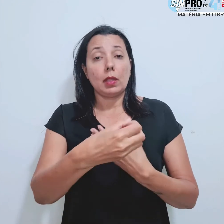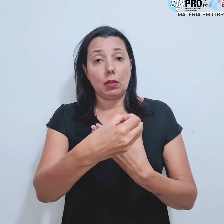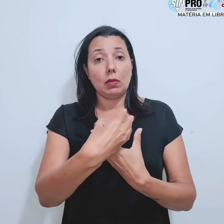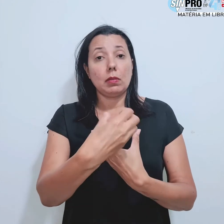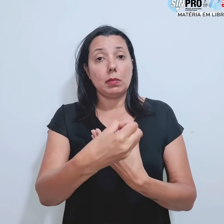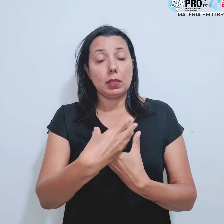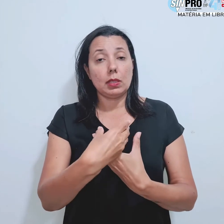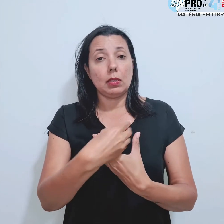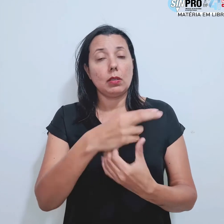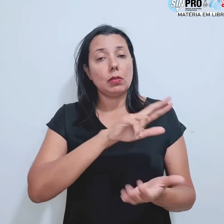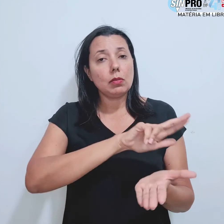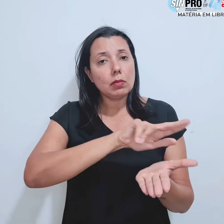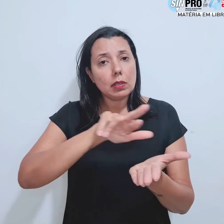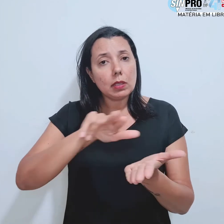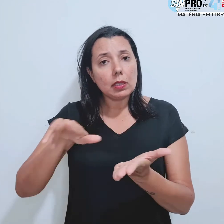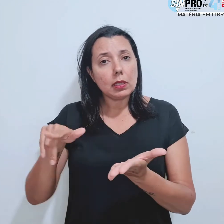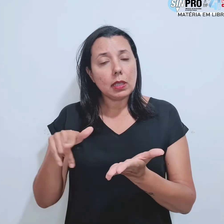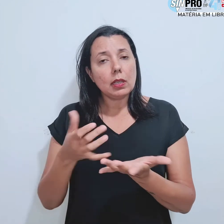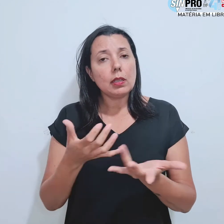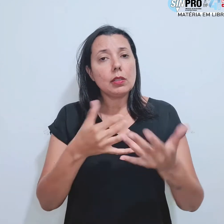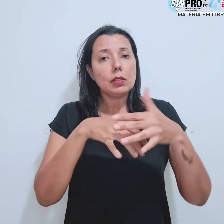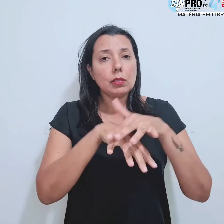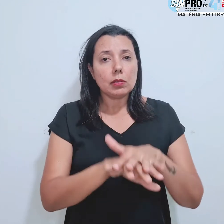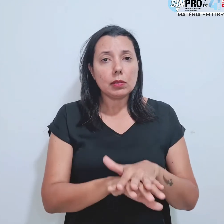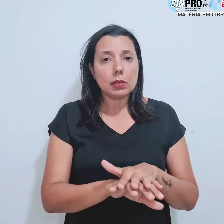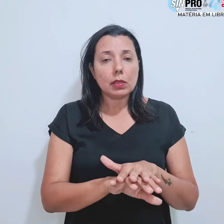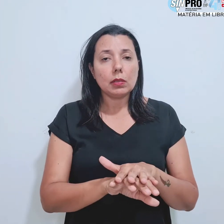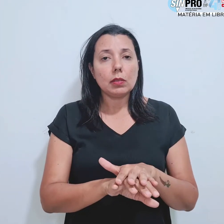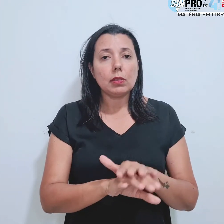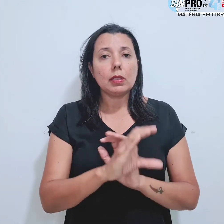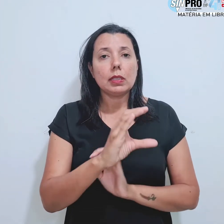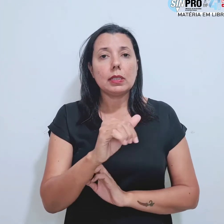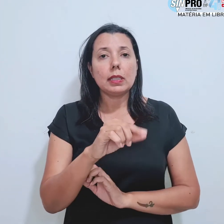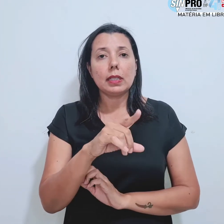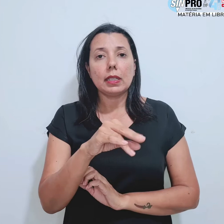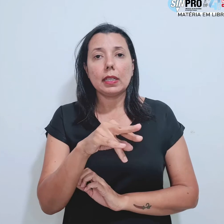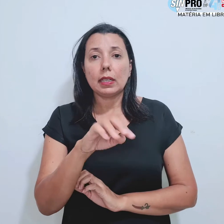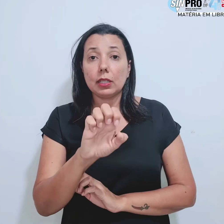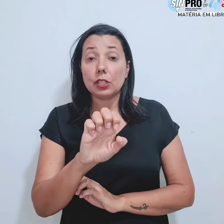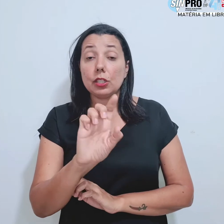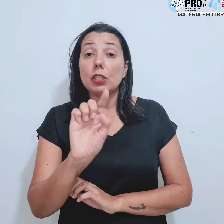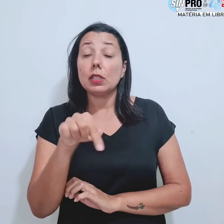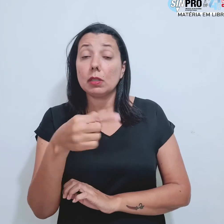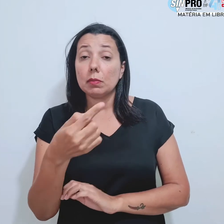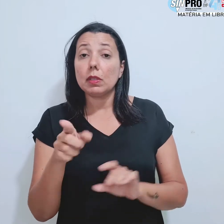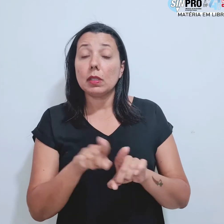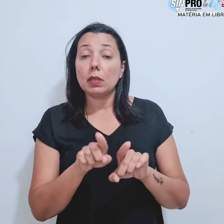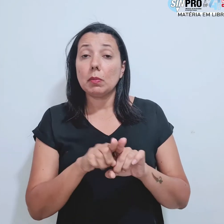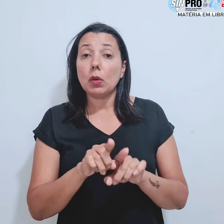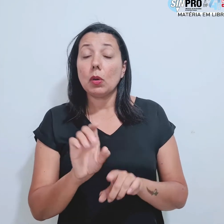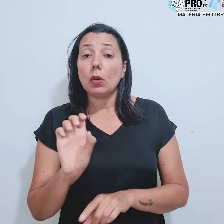Alfabetização, Diversidade e Inclusão, SECAD. Tão logo o